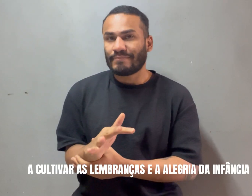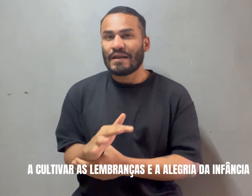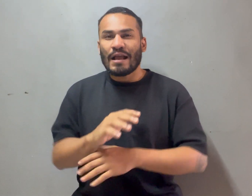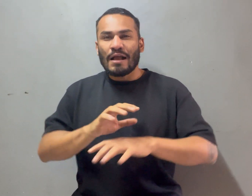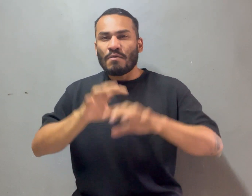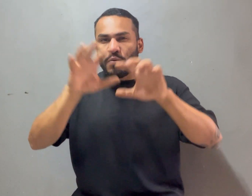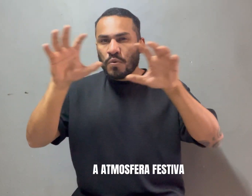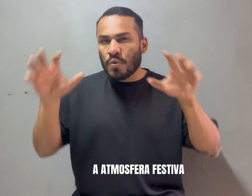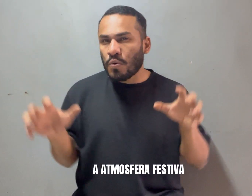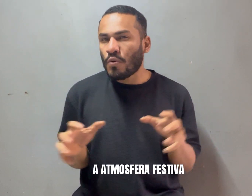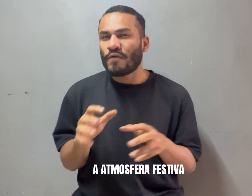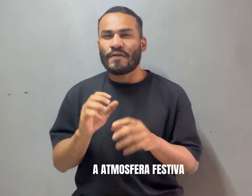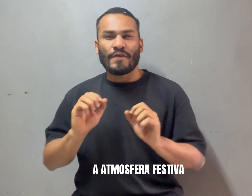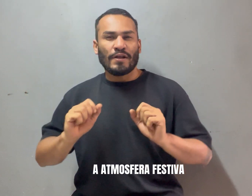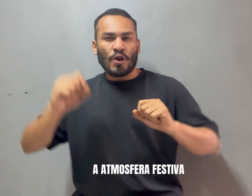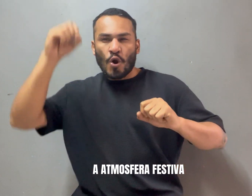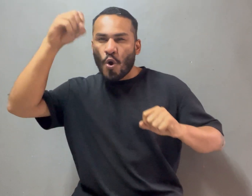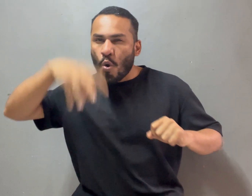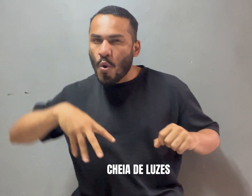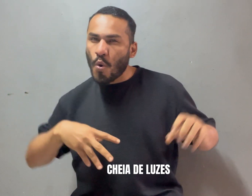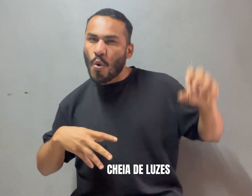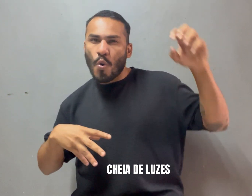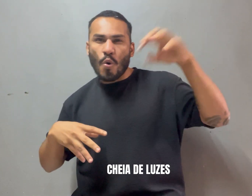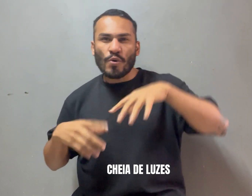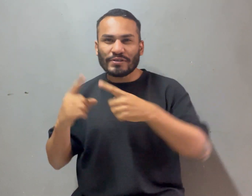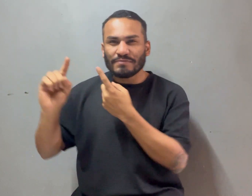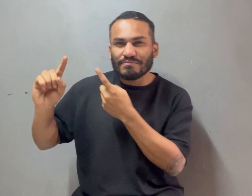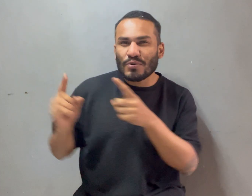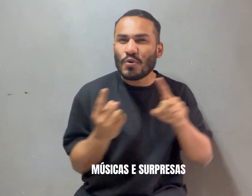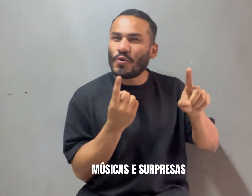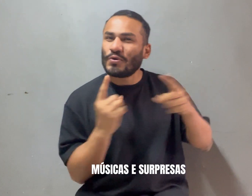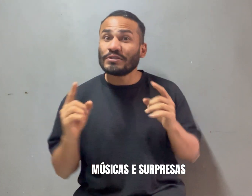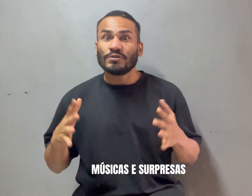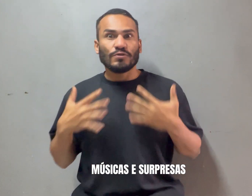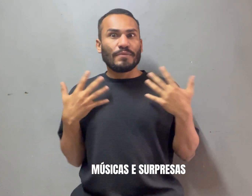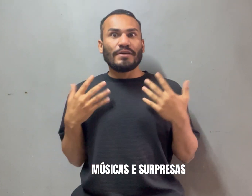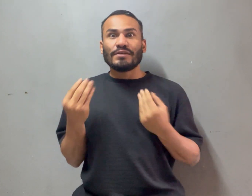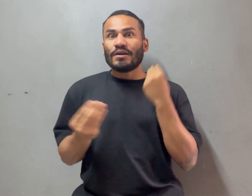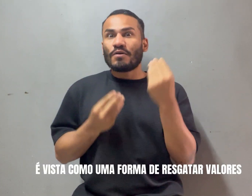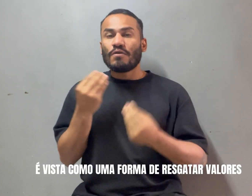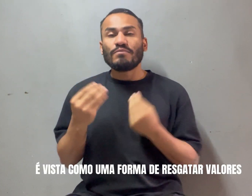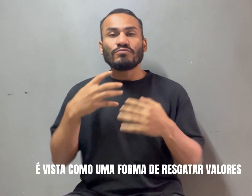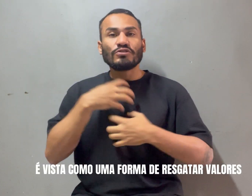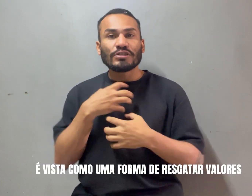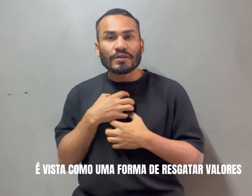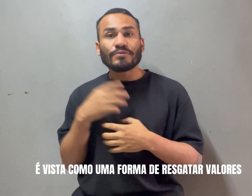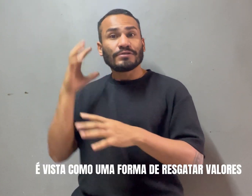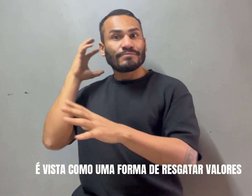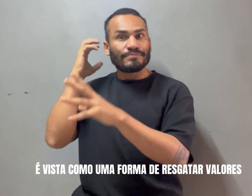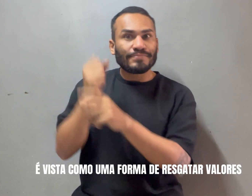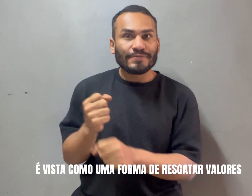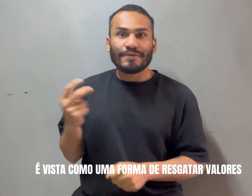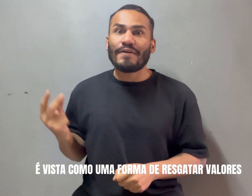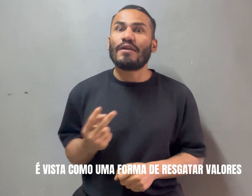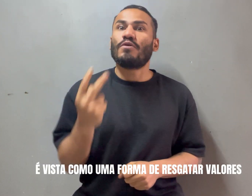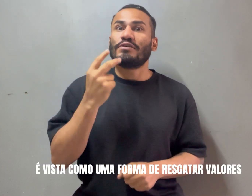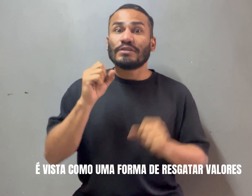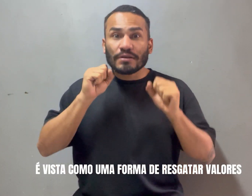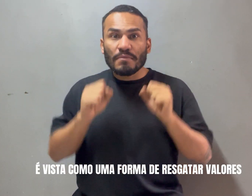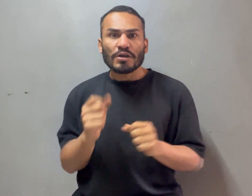infância. A atmosfera festiva, cheia de luzes, músicas e surpresas, é vista como uma forma de resgatar valores